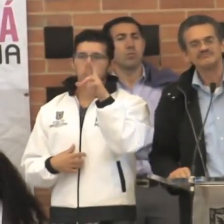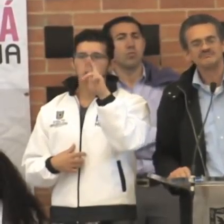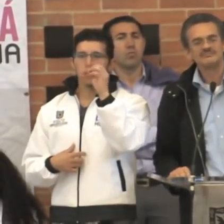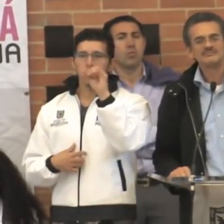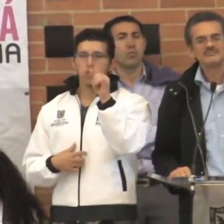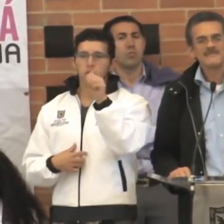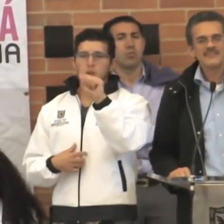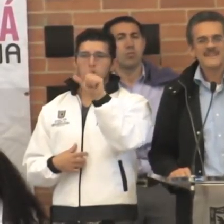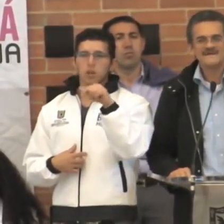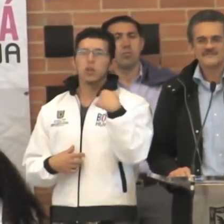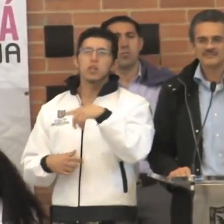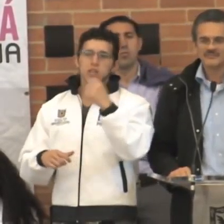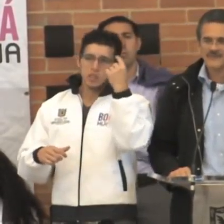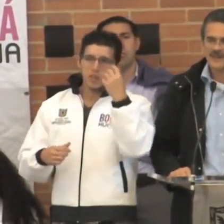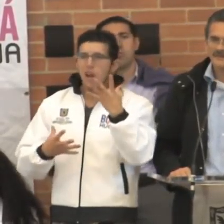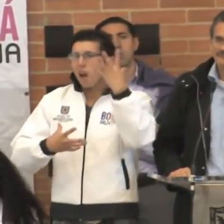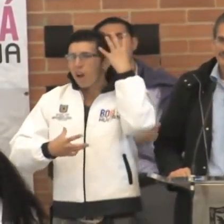humanos.